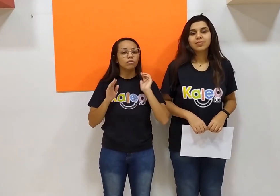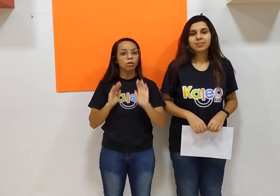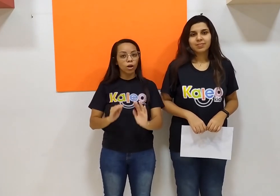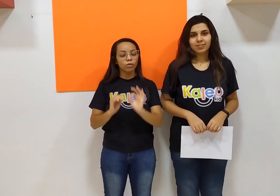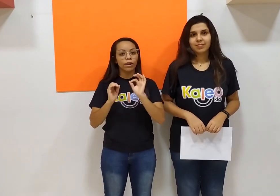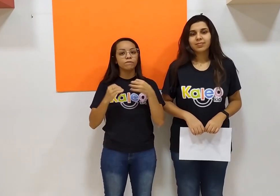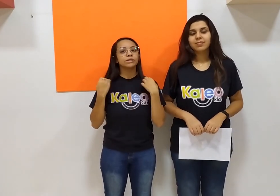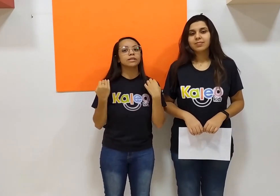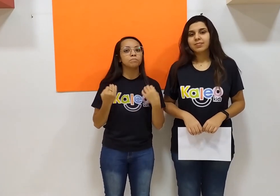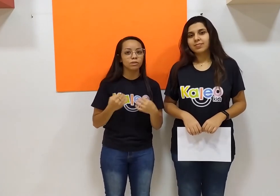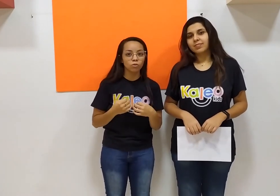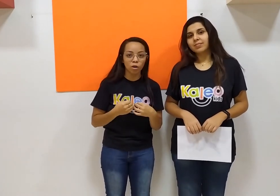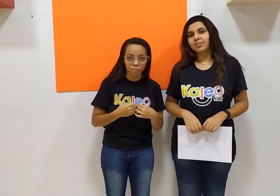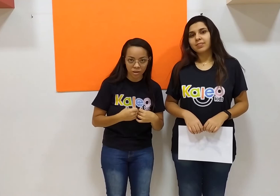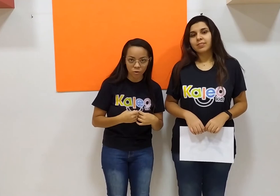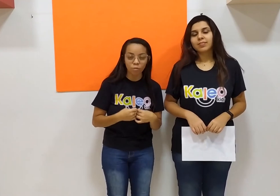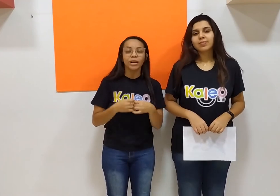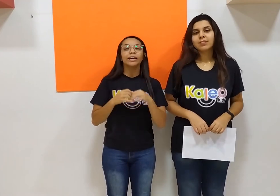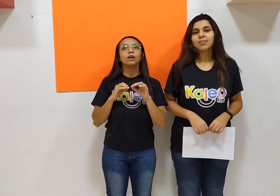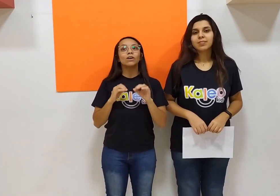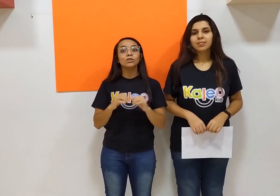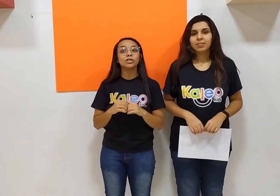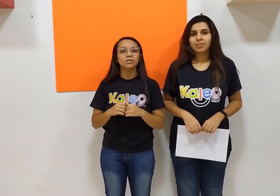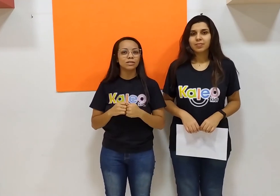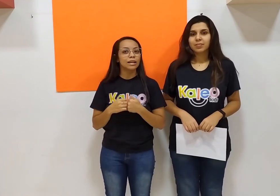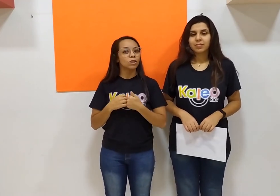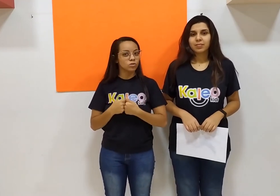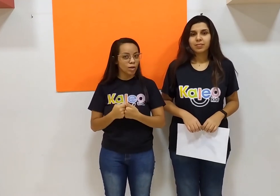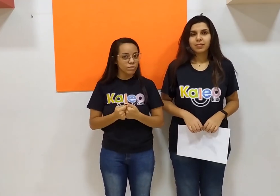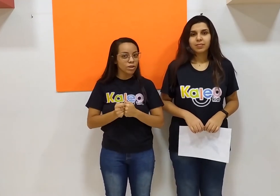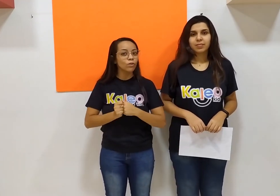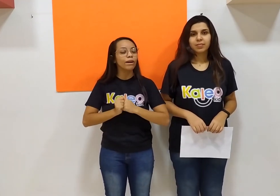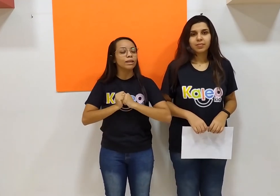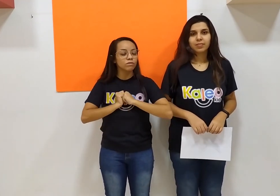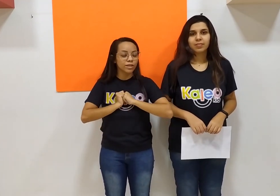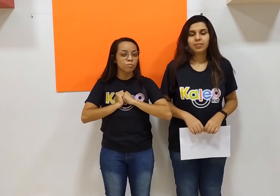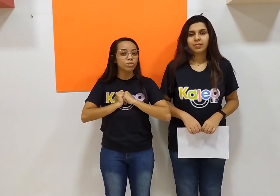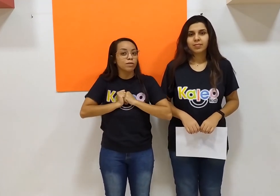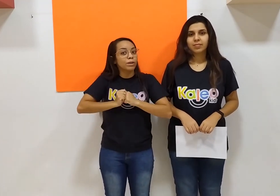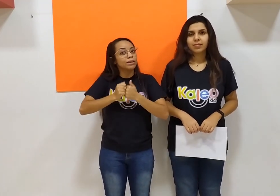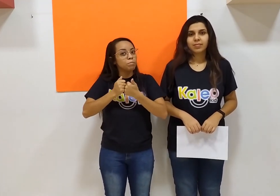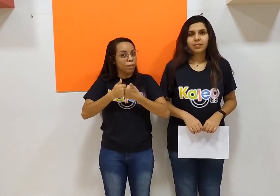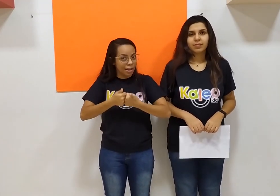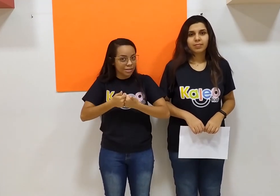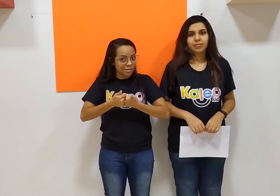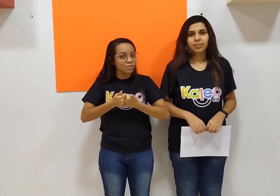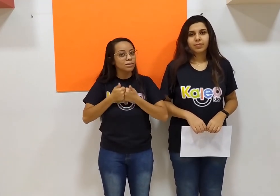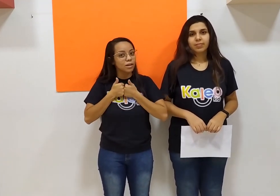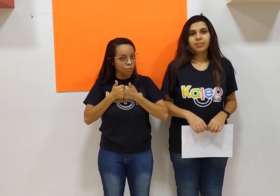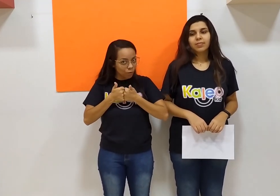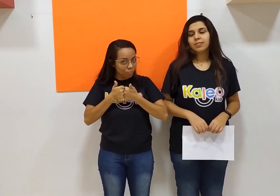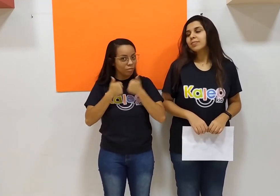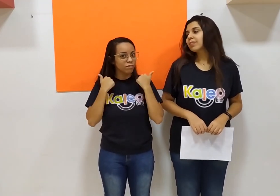agora eu quero que vocês repitam comigo. E quando Jesus, ele é nosso amigo, ele nos dá poder para ter paz, tá bom? Vamos